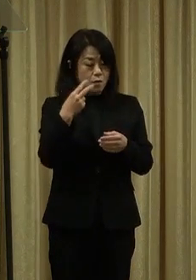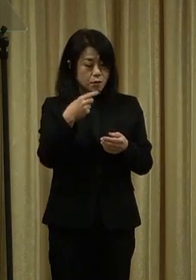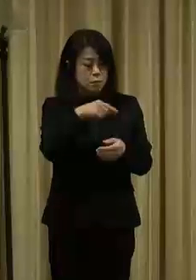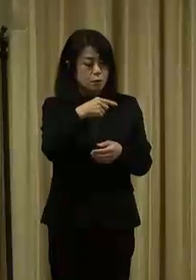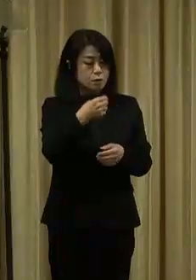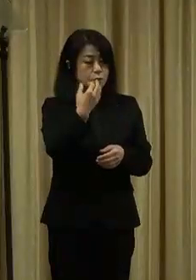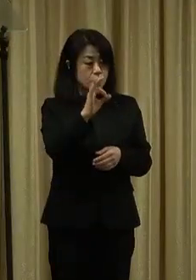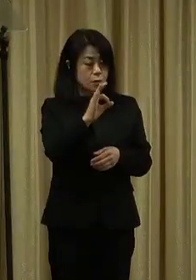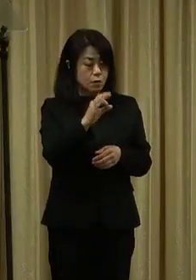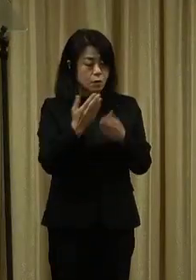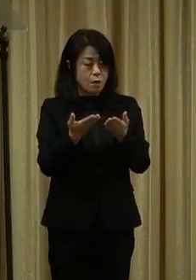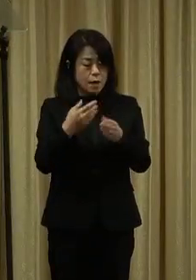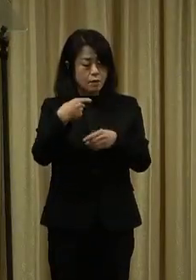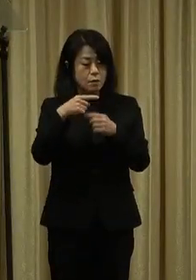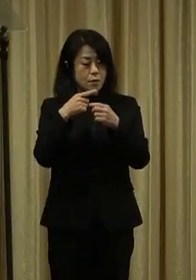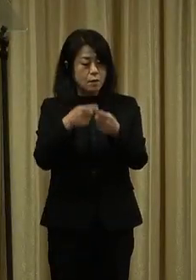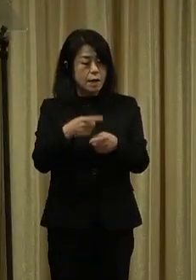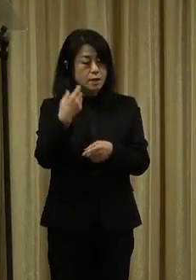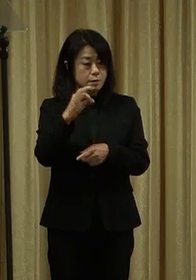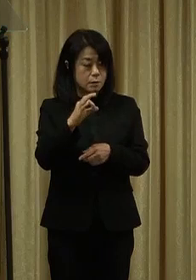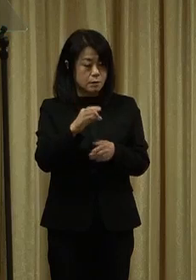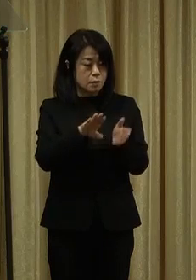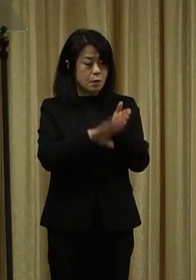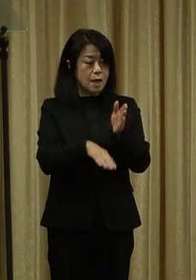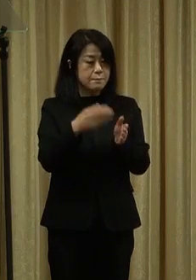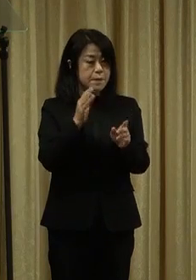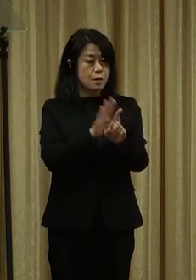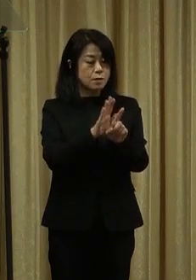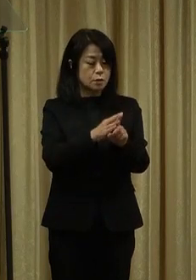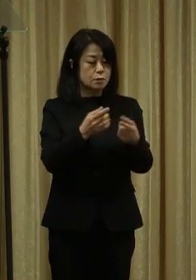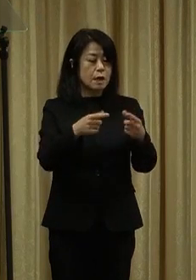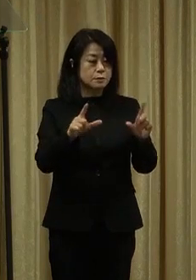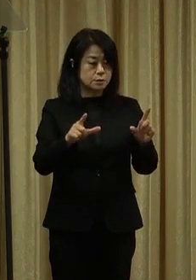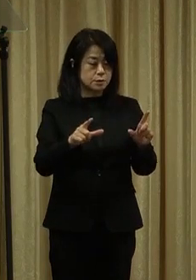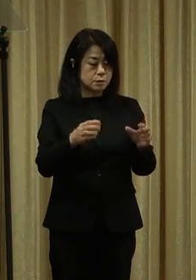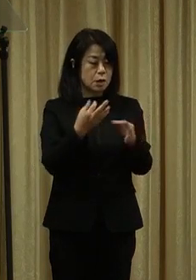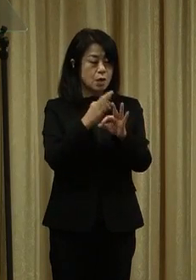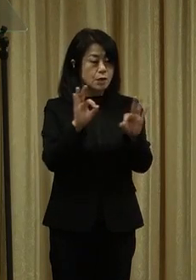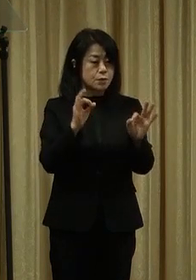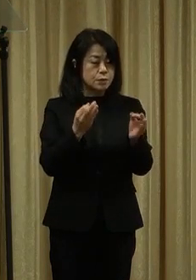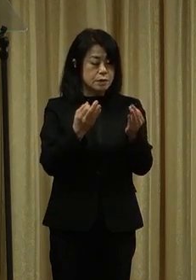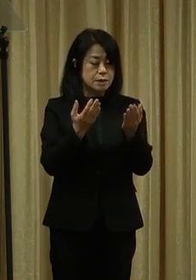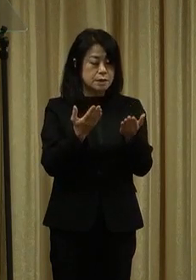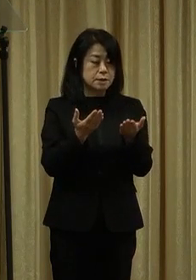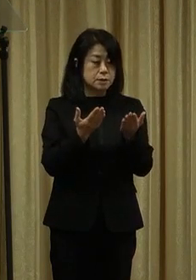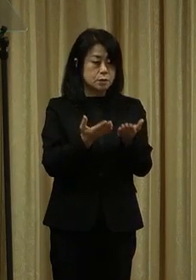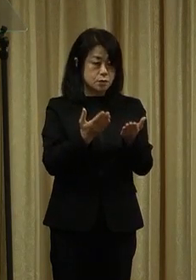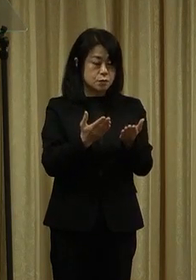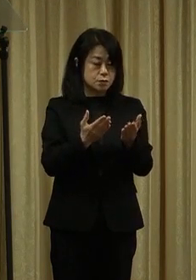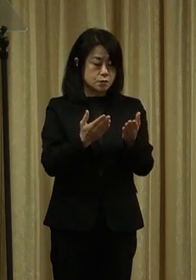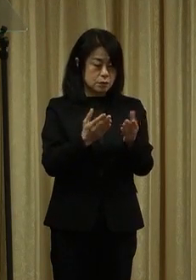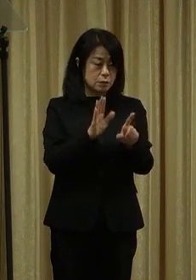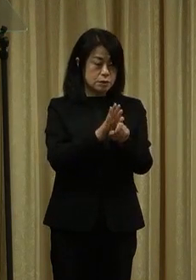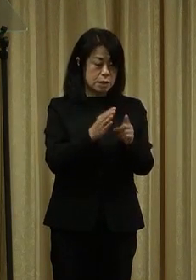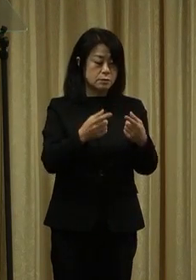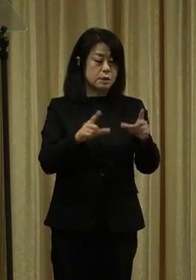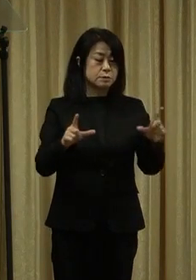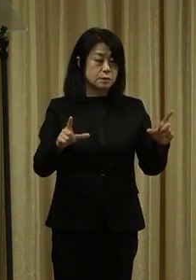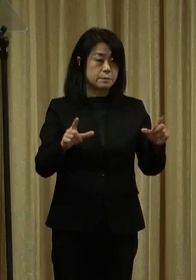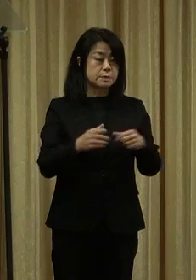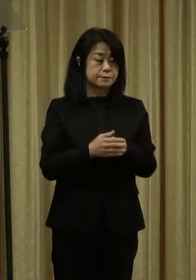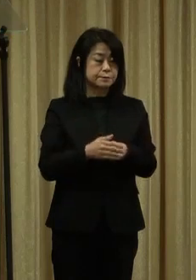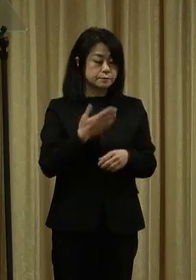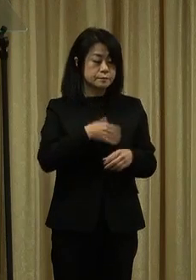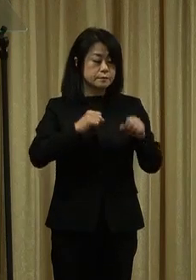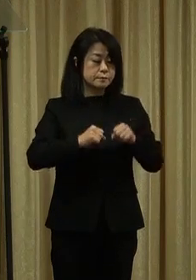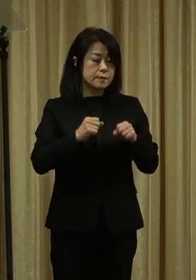業料、入学料、減免補助の拡充やフリースクールへの支援などの予算を計上しています。次に健康